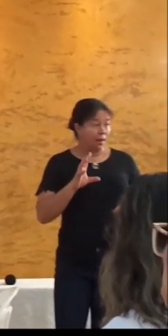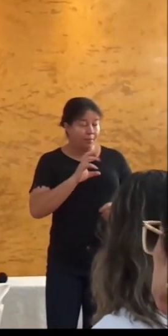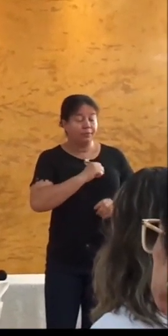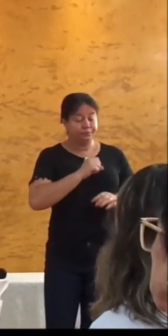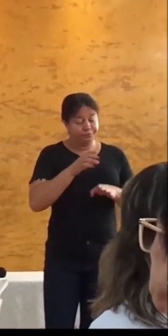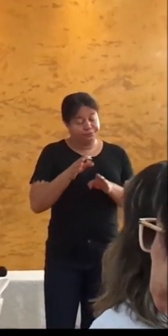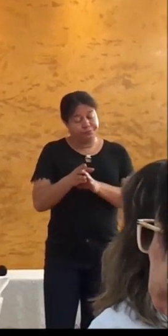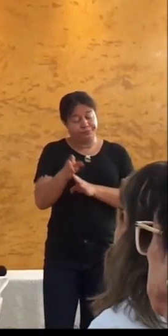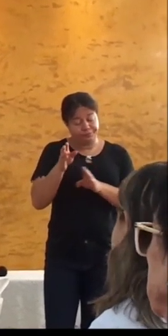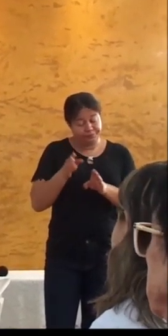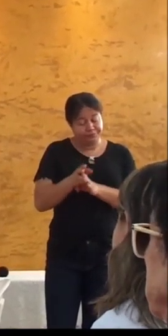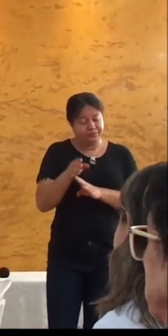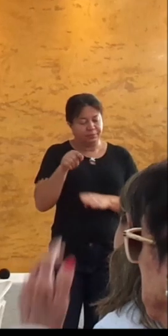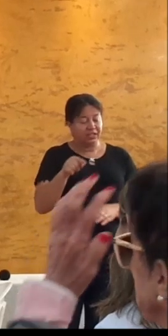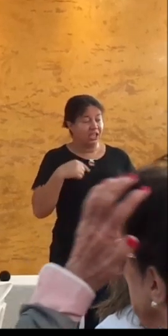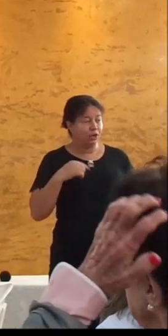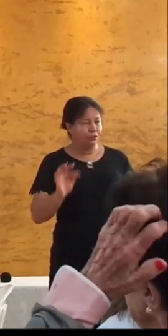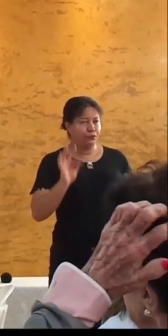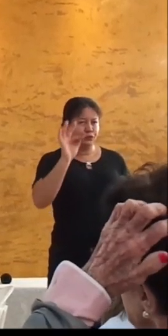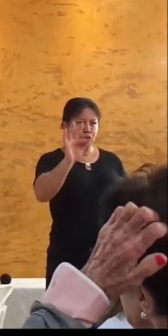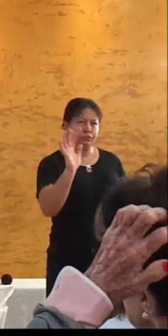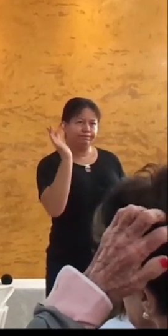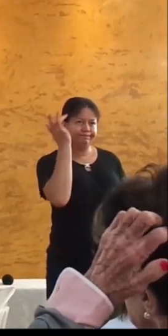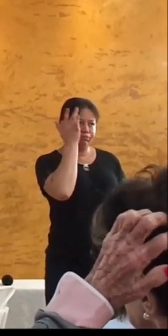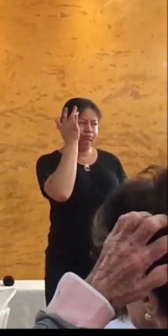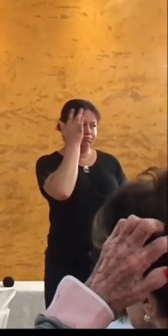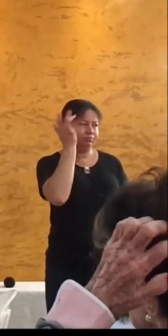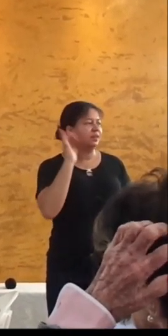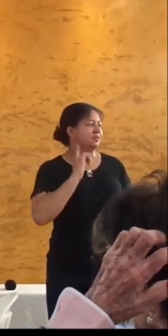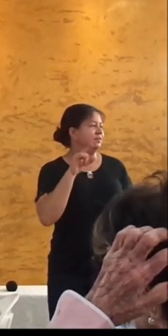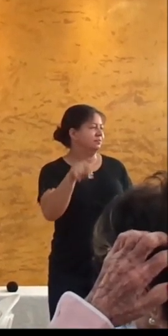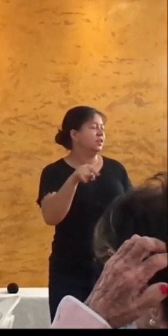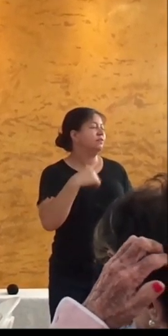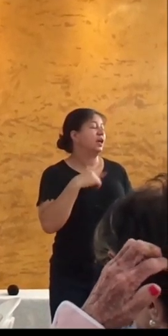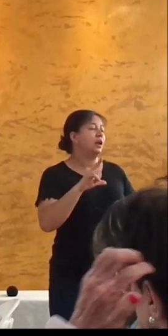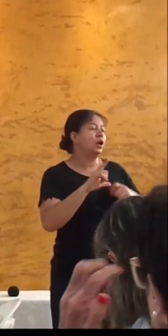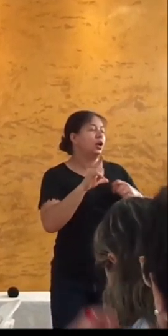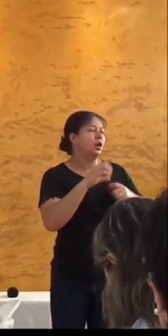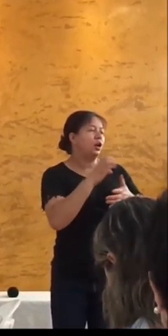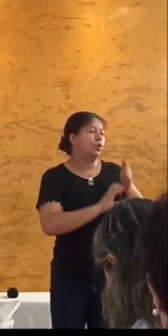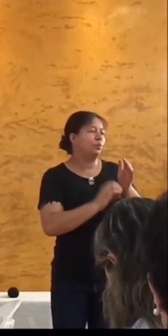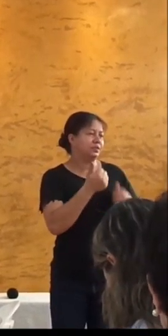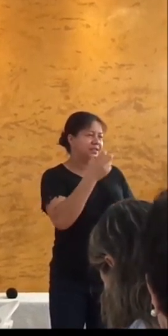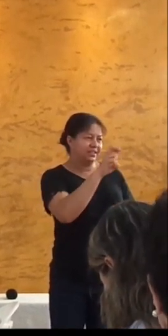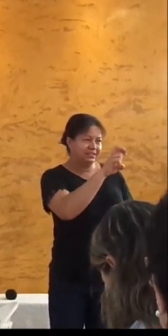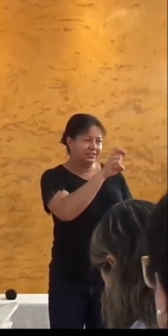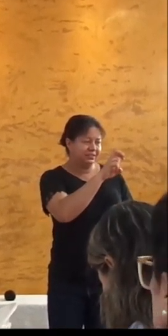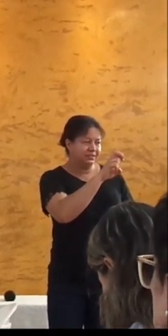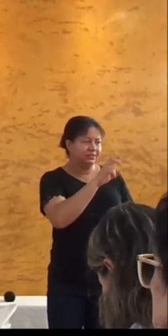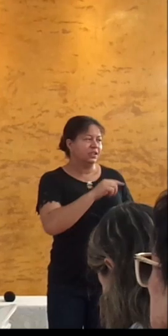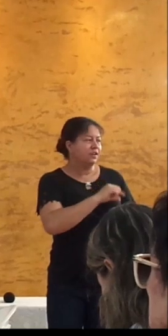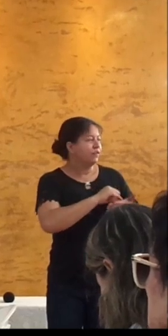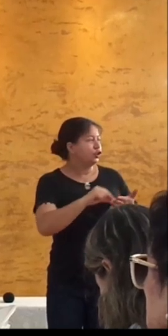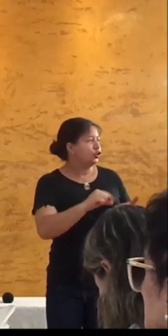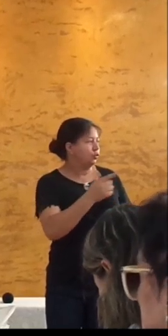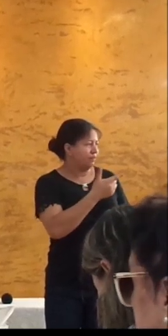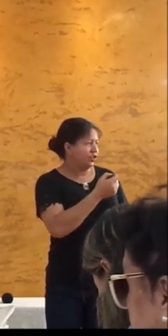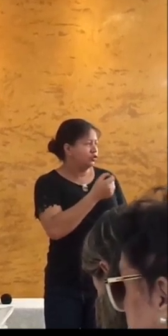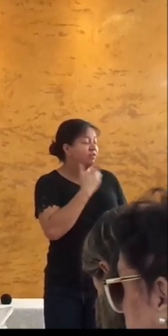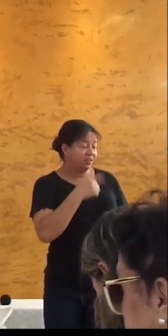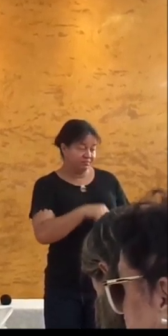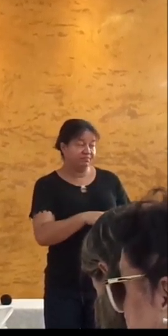amorosamente para que ele amadureça. Isso a gente vê lá em Lucas 15, versículo